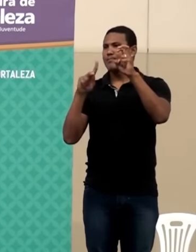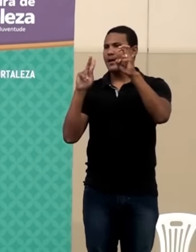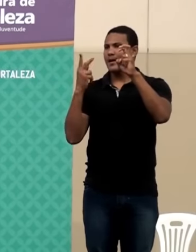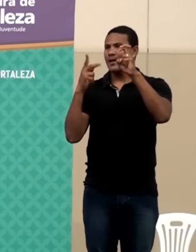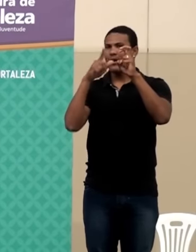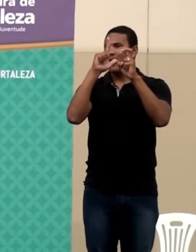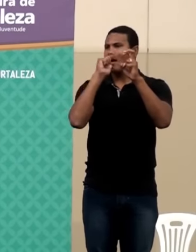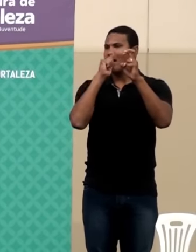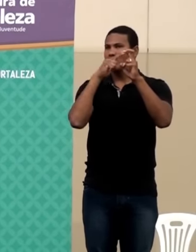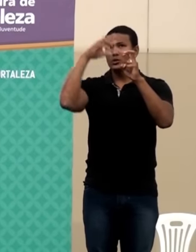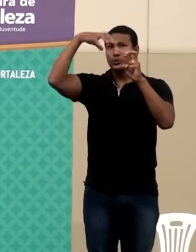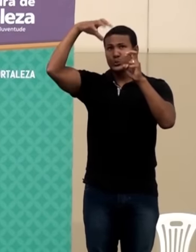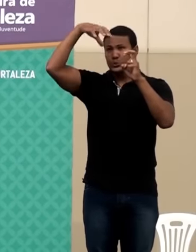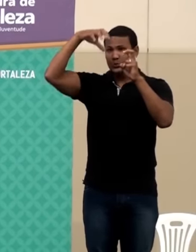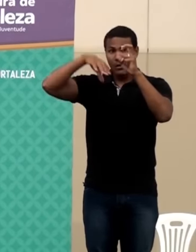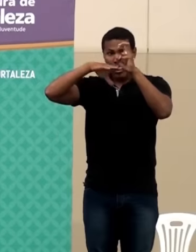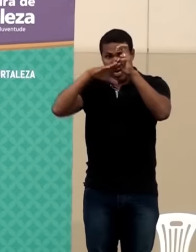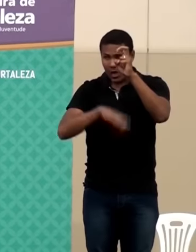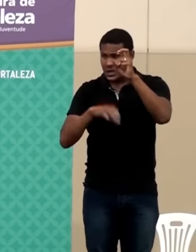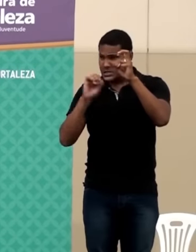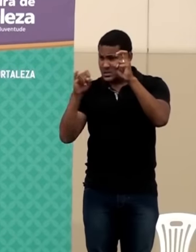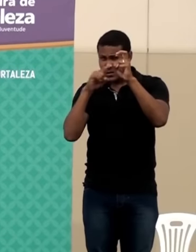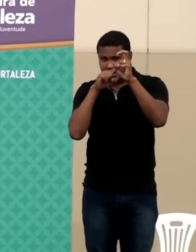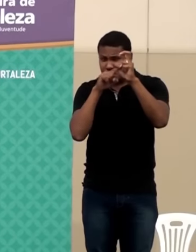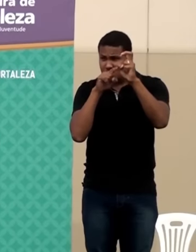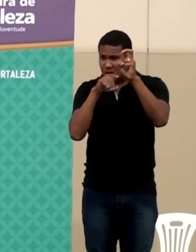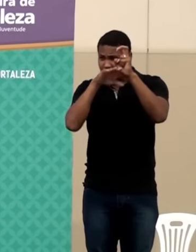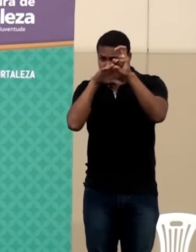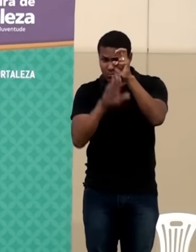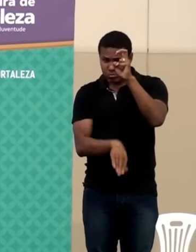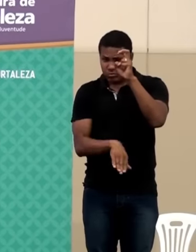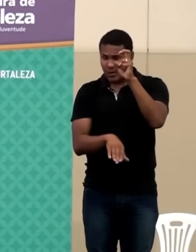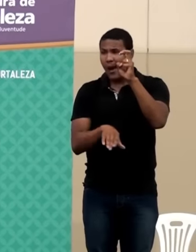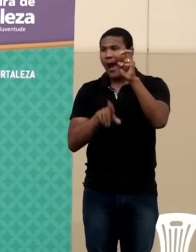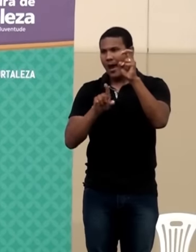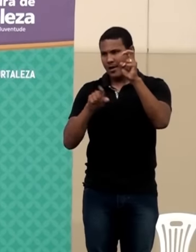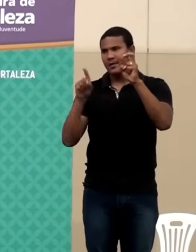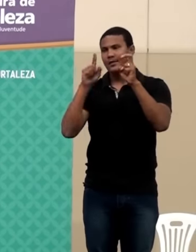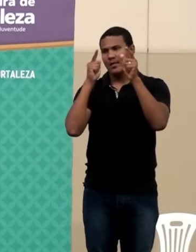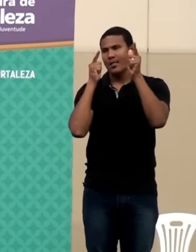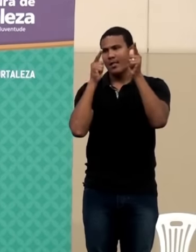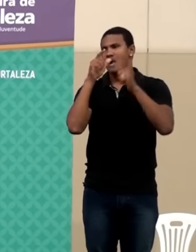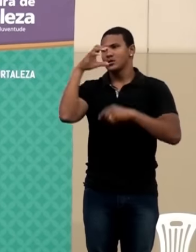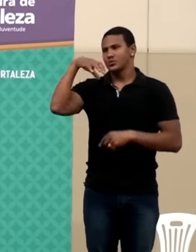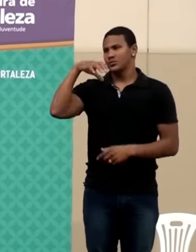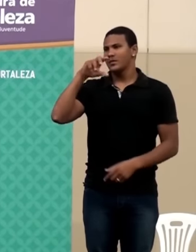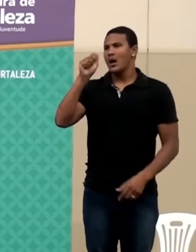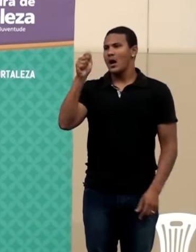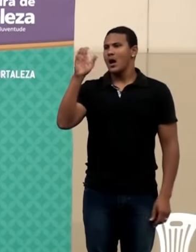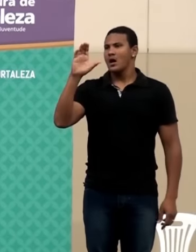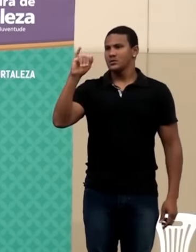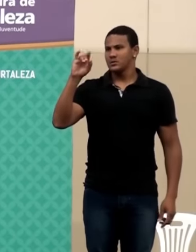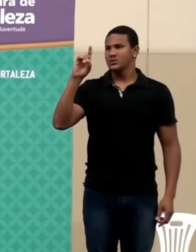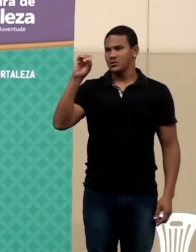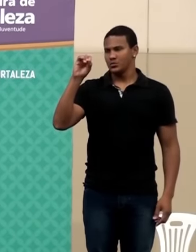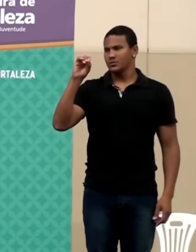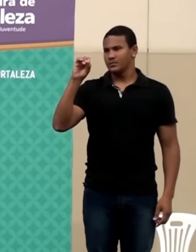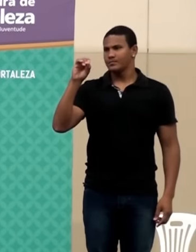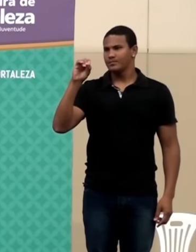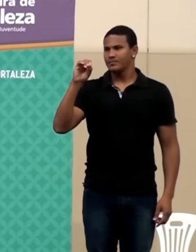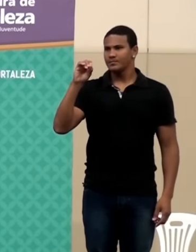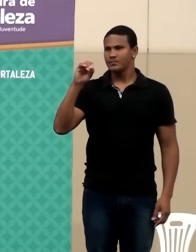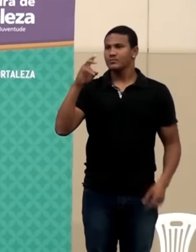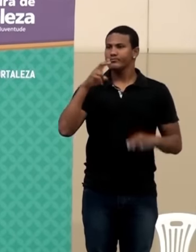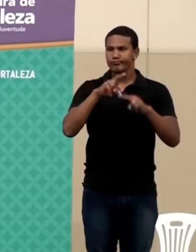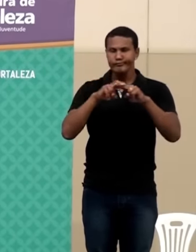pH da água da chuva for menor que 5,5, a chuva vai ser caracterizada como uma chuva ácida, que traz uma série